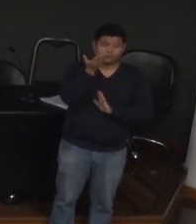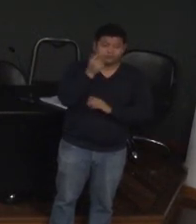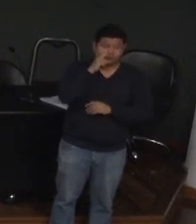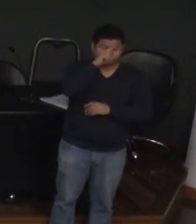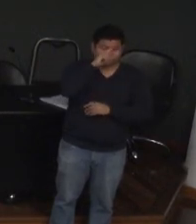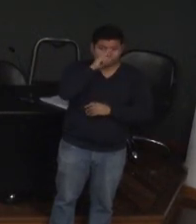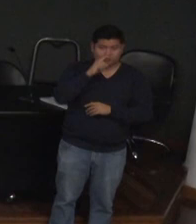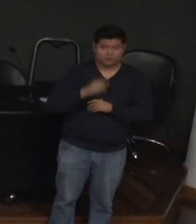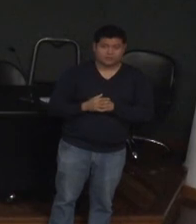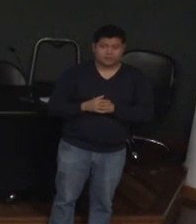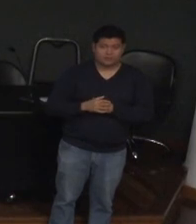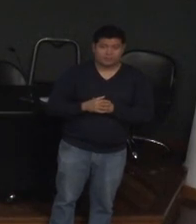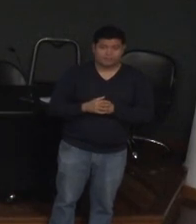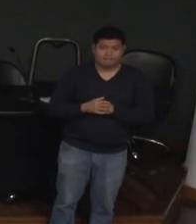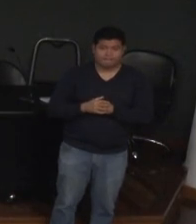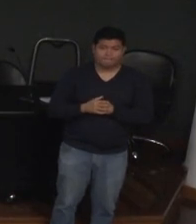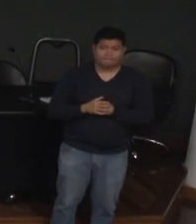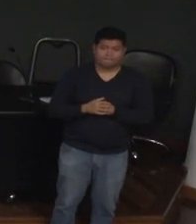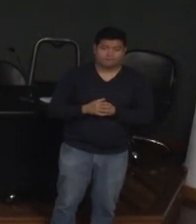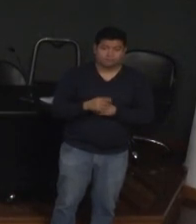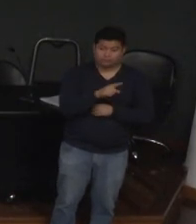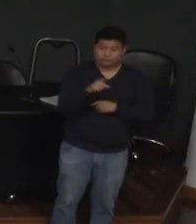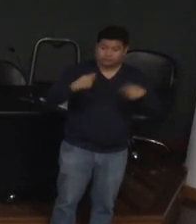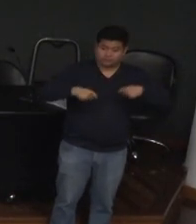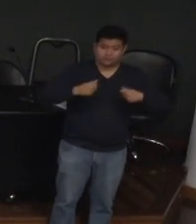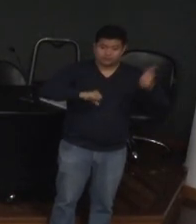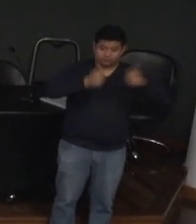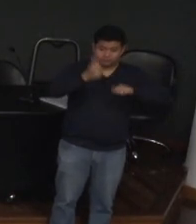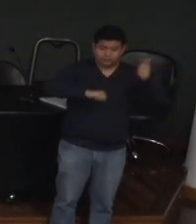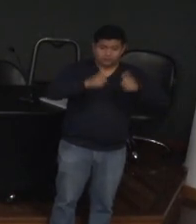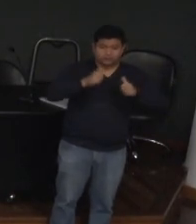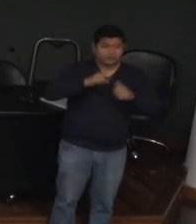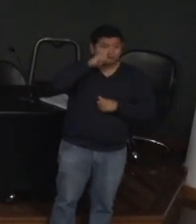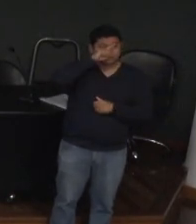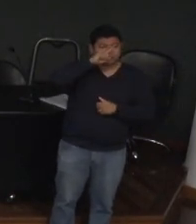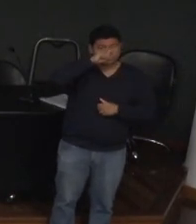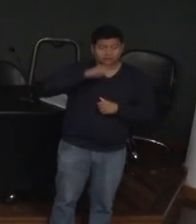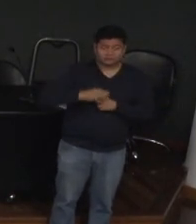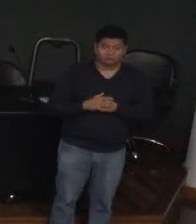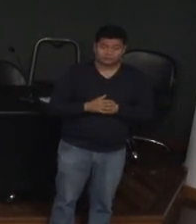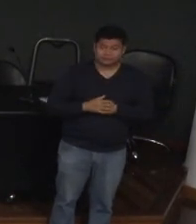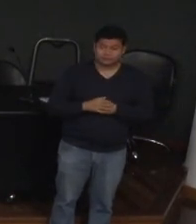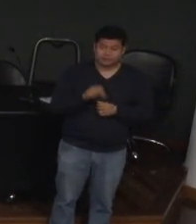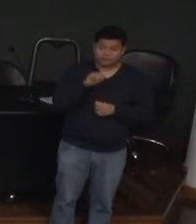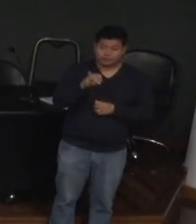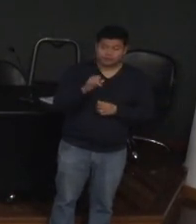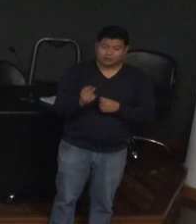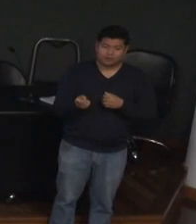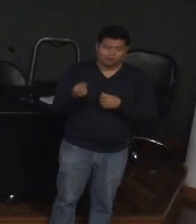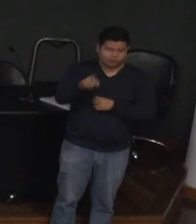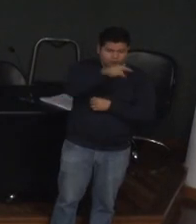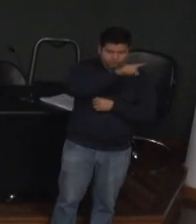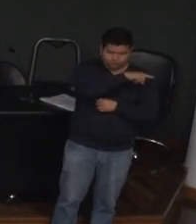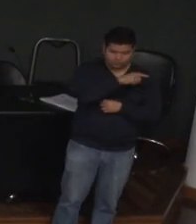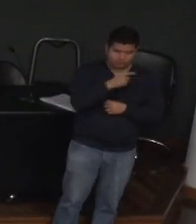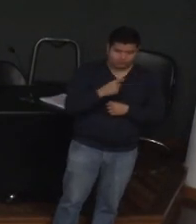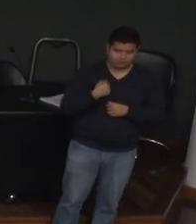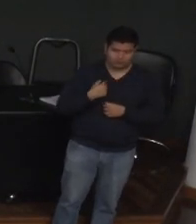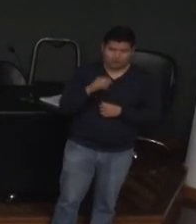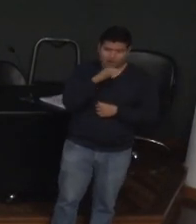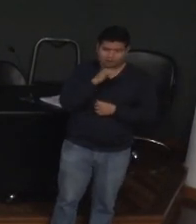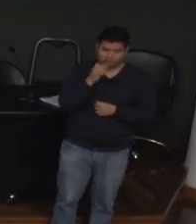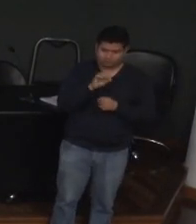De vocês, do apetite de risco da Assembleia. Certo? Se a gente for voltar aqui, ó, deixa eu, rapidinho ali, só para